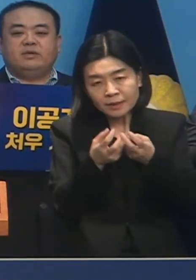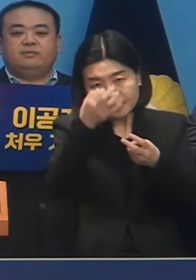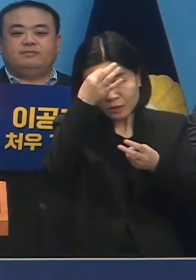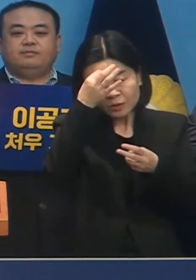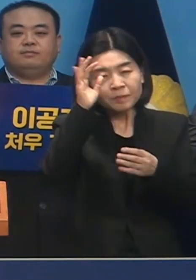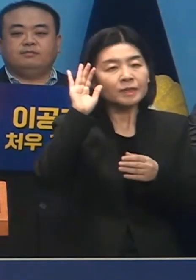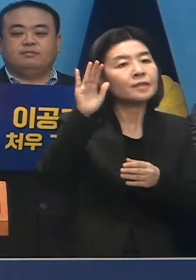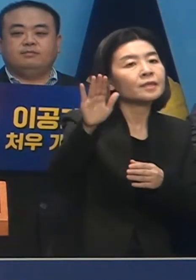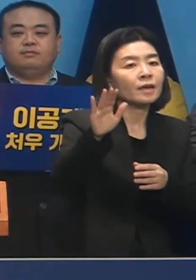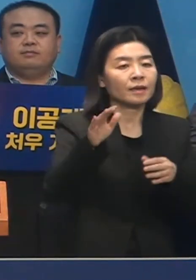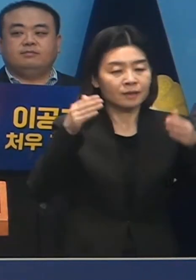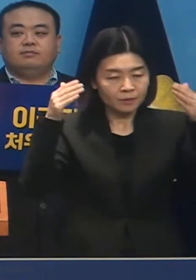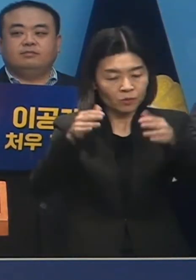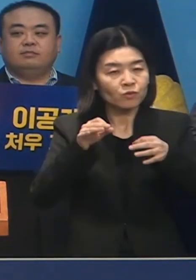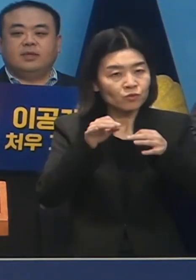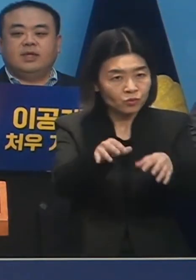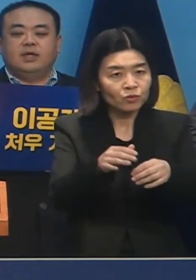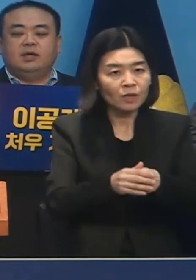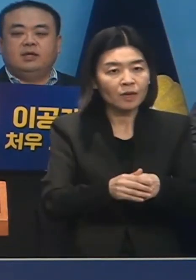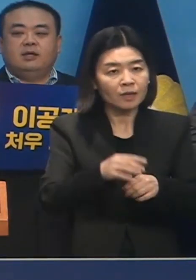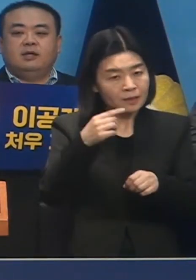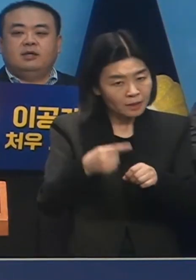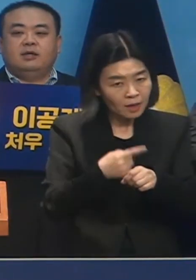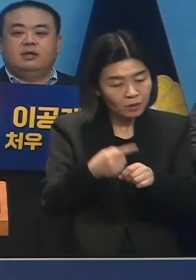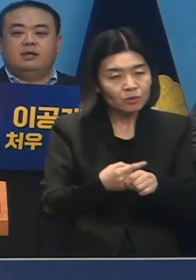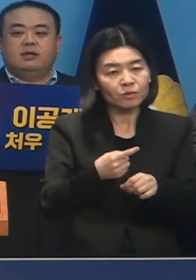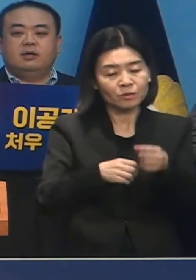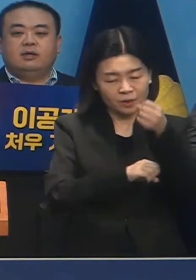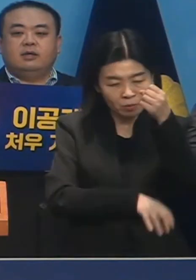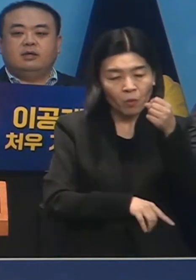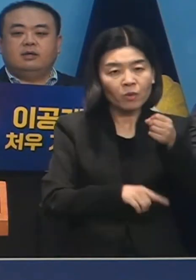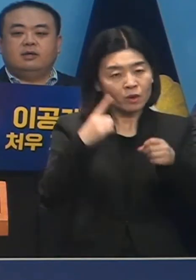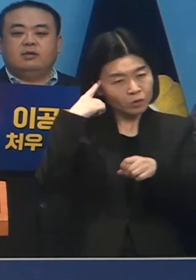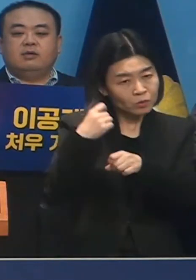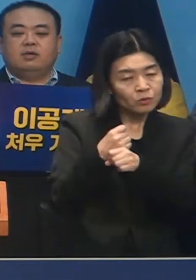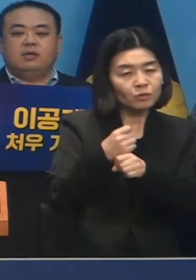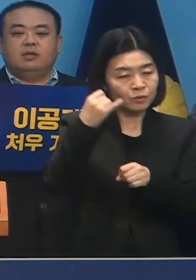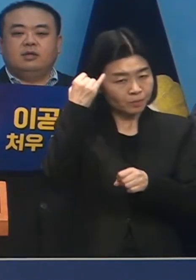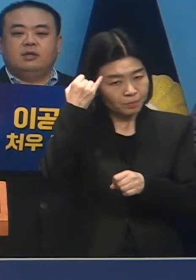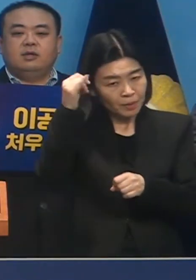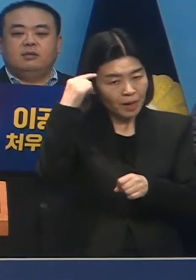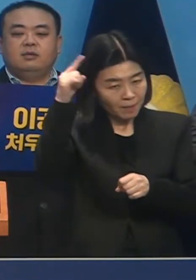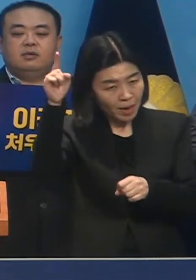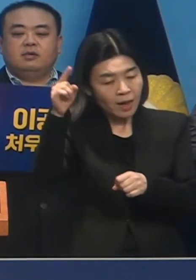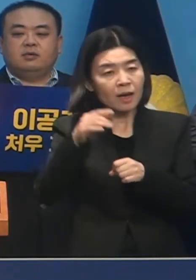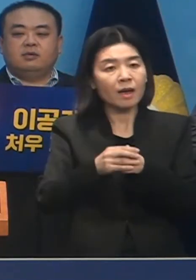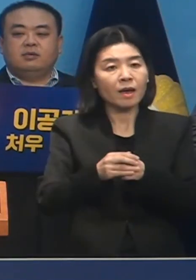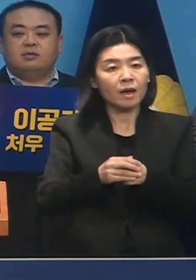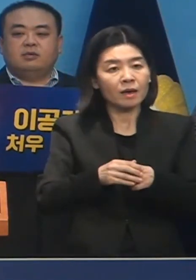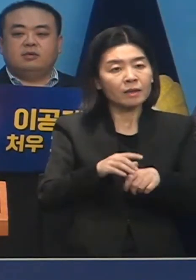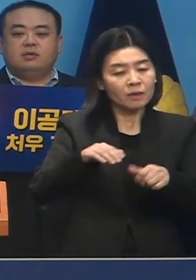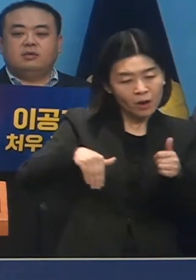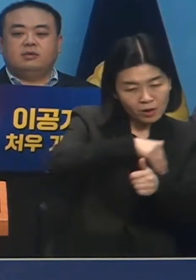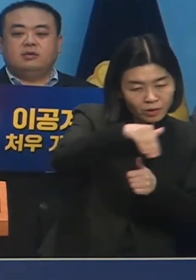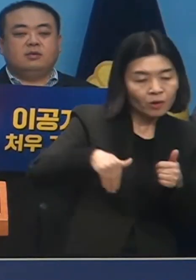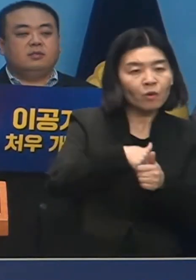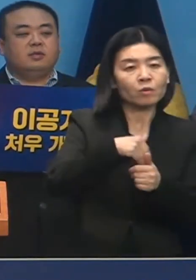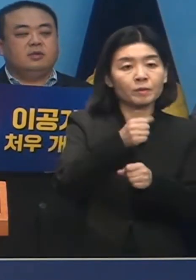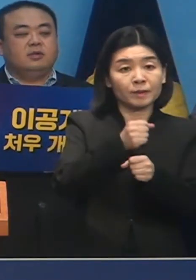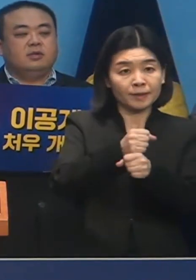분야 집중 투자, 그리고 자율성 기반 연구자의 도전적, 창의적, 단기적 연구 수행 환경